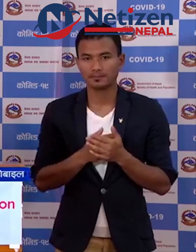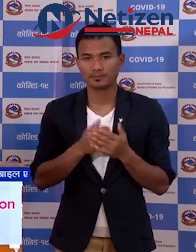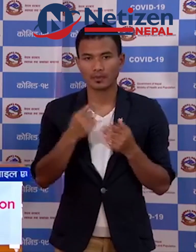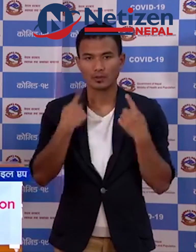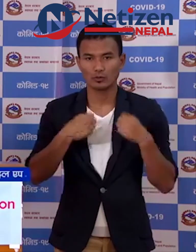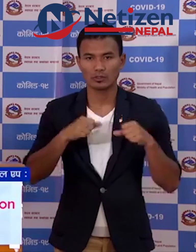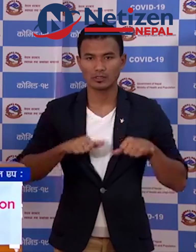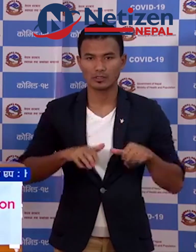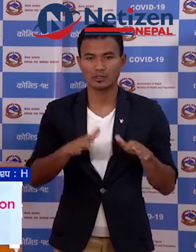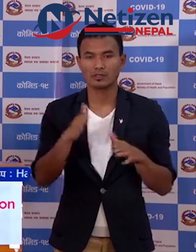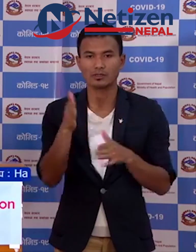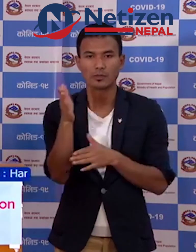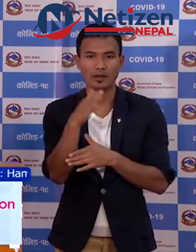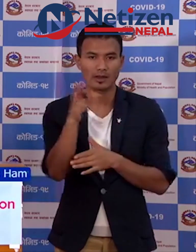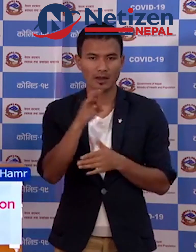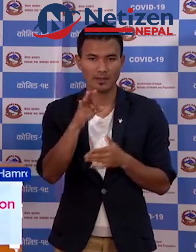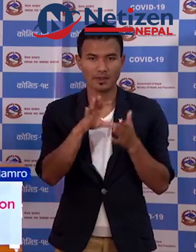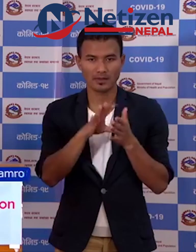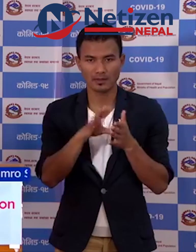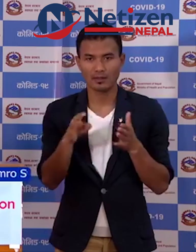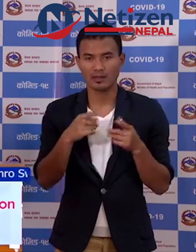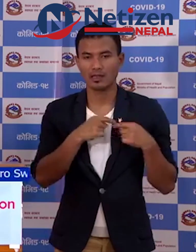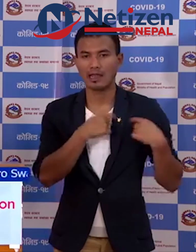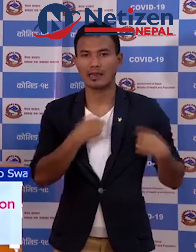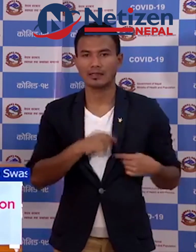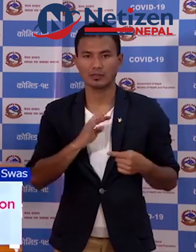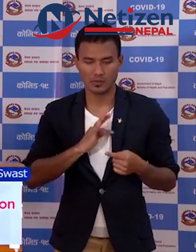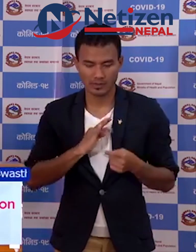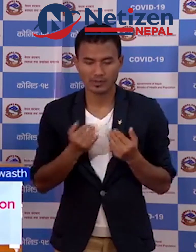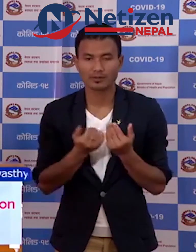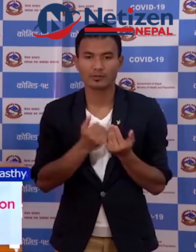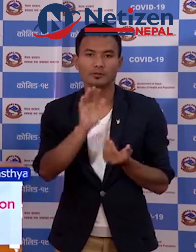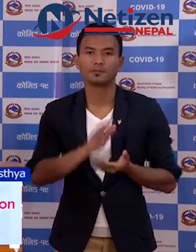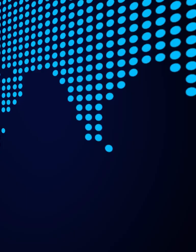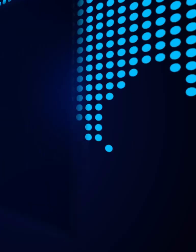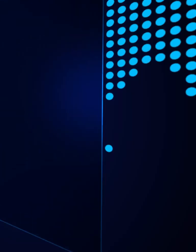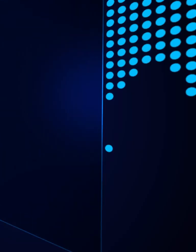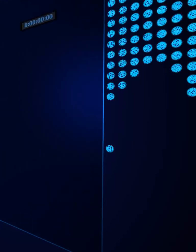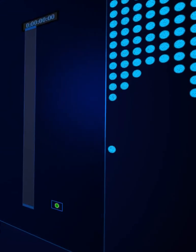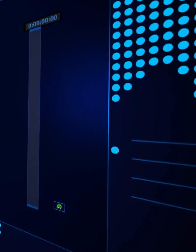स्वास्थ्य तथा जनसंख्या मन्त्रालय हार्दिक संवेदना प्रकट गर्दछ।